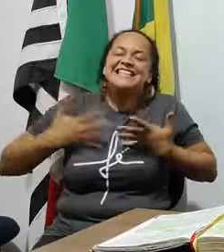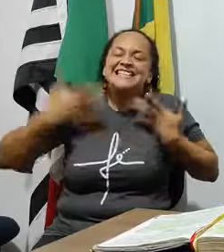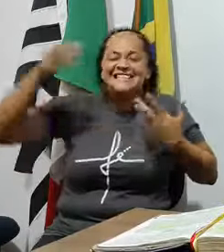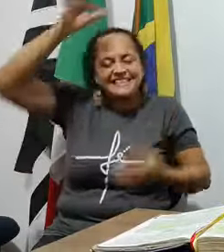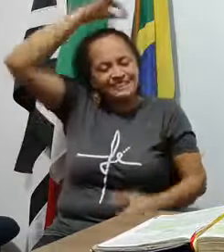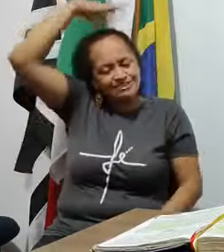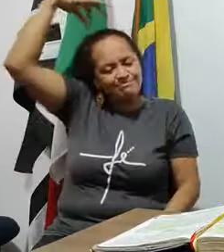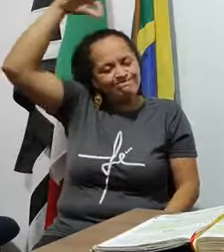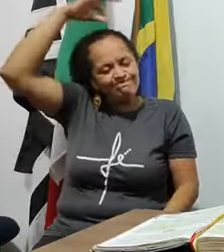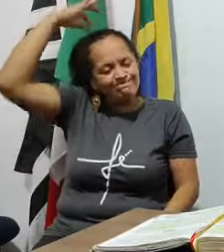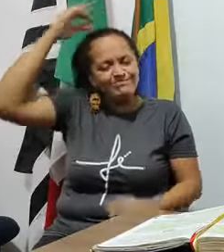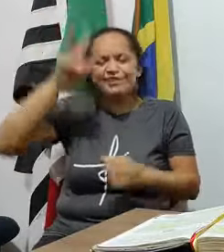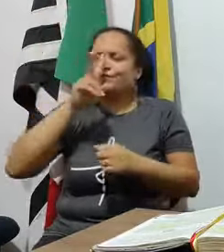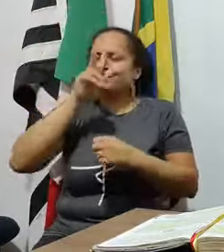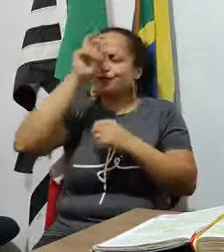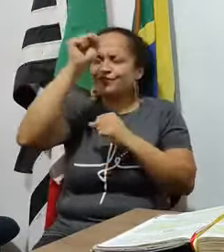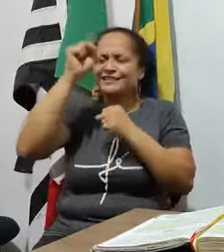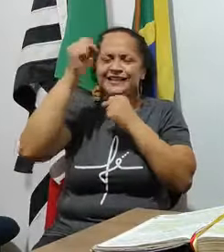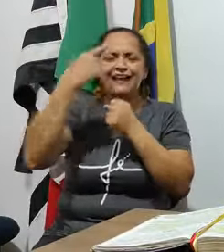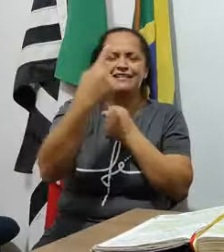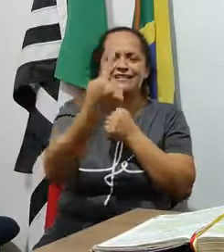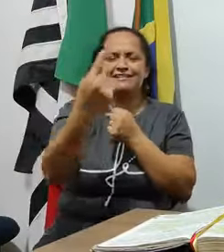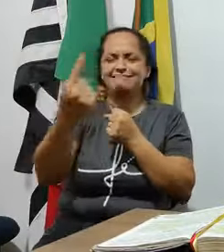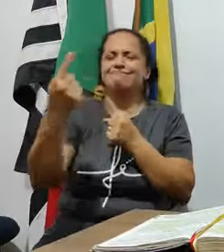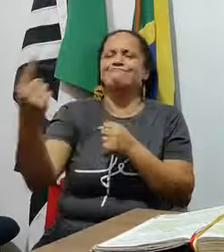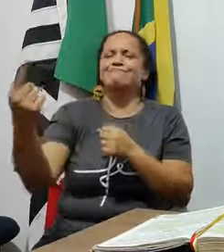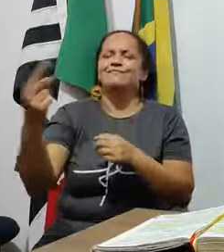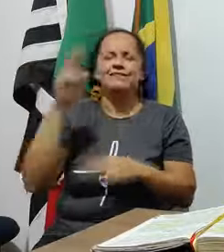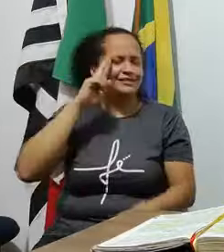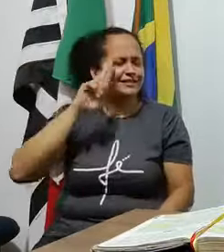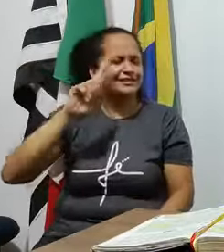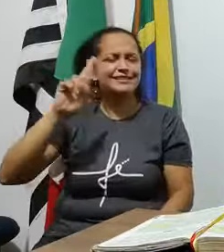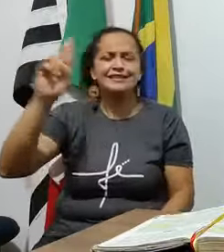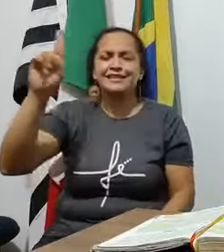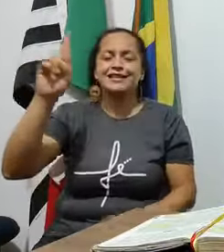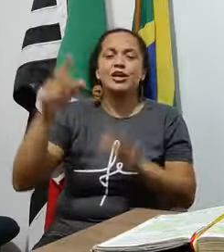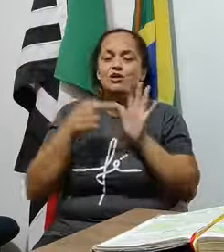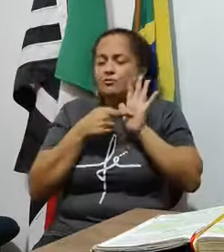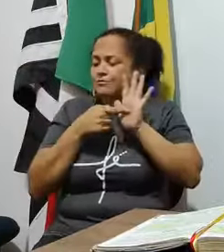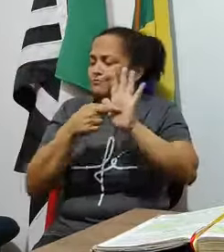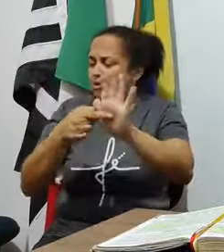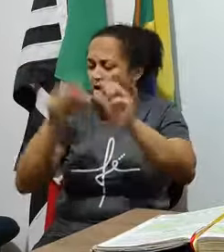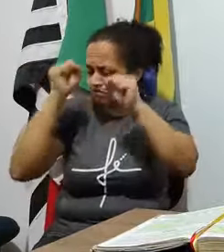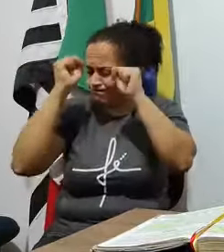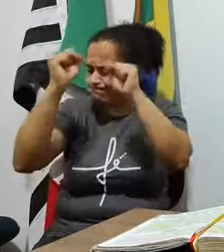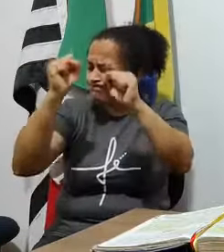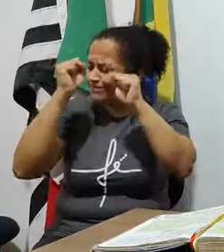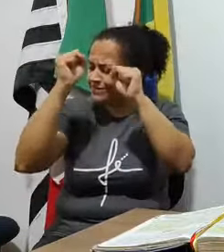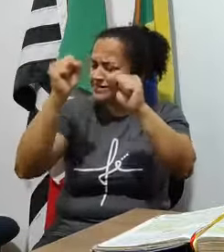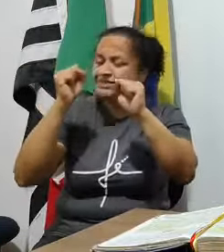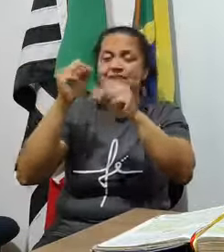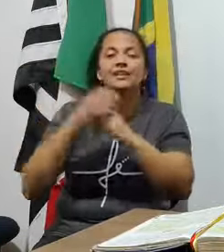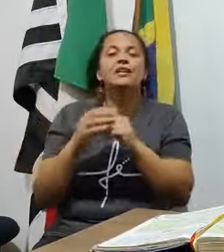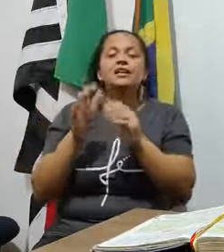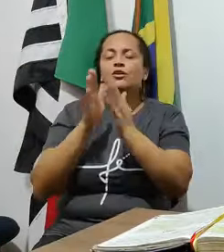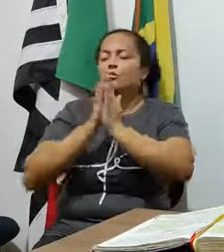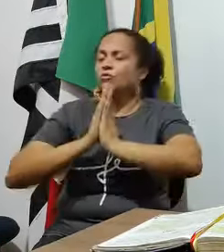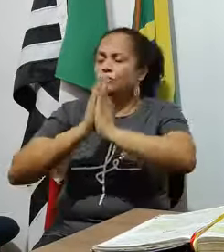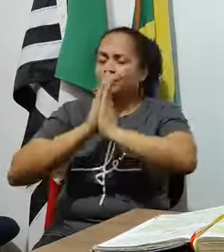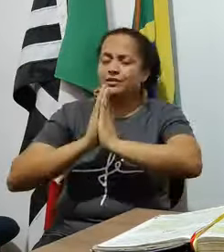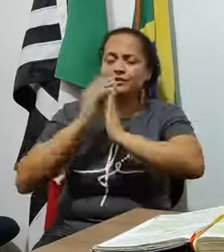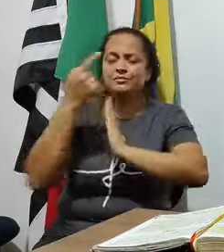Pai. Fortalece cada um, Pai. Senhor, manifesta o Teu poder. Nós oramos por